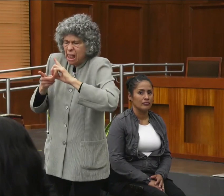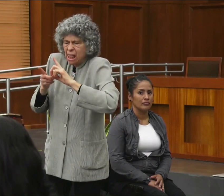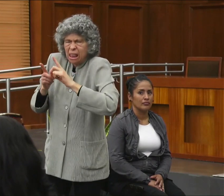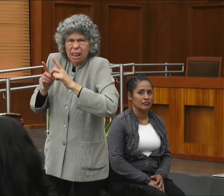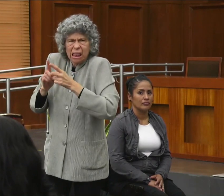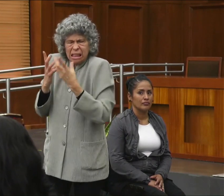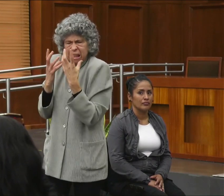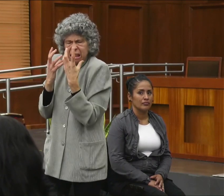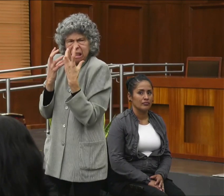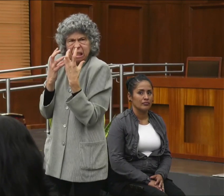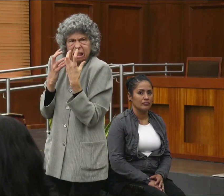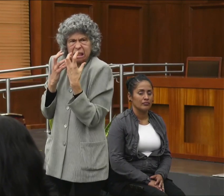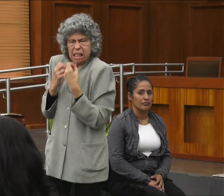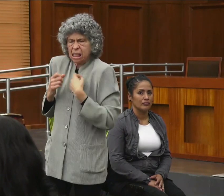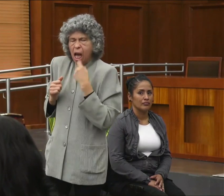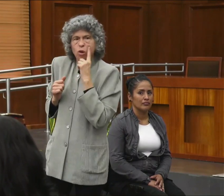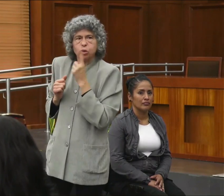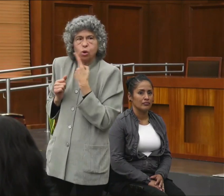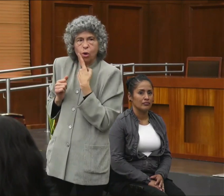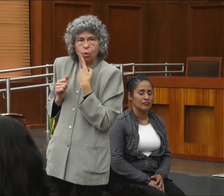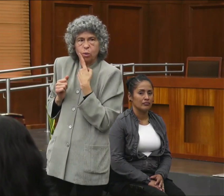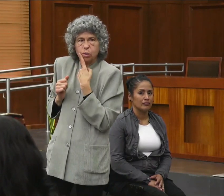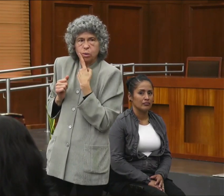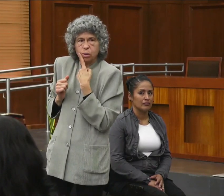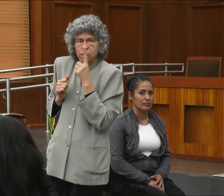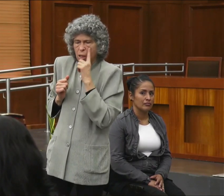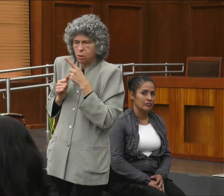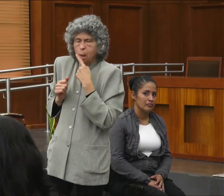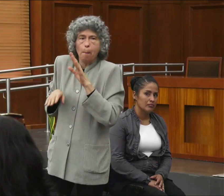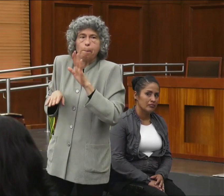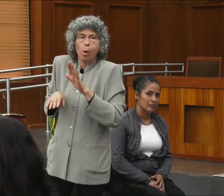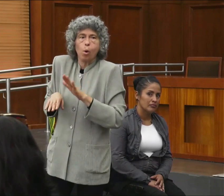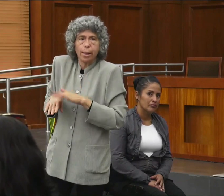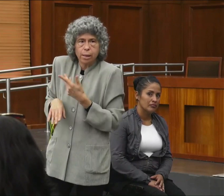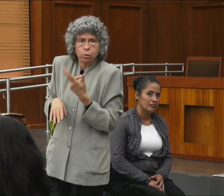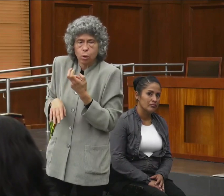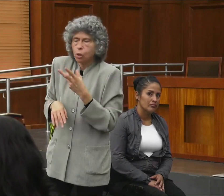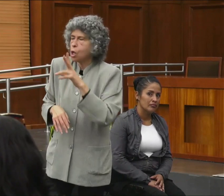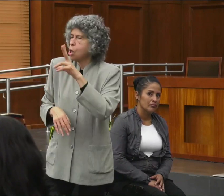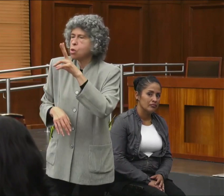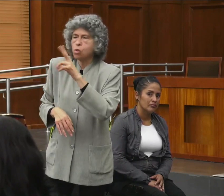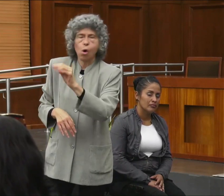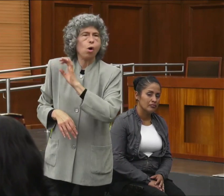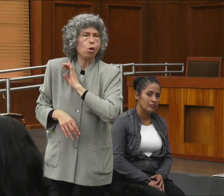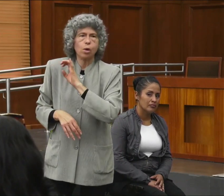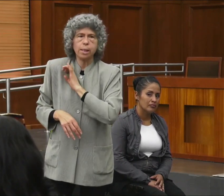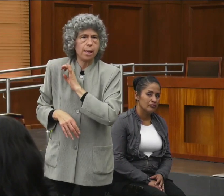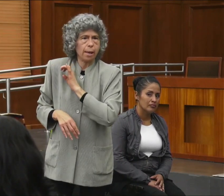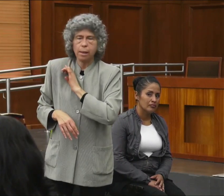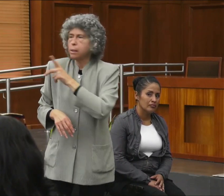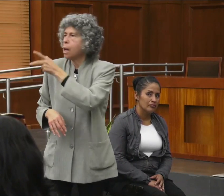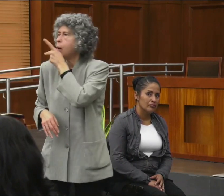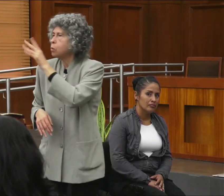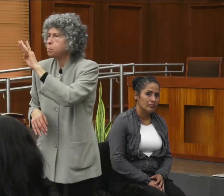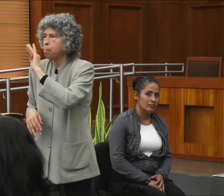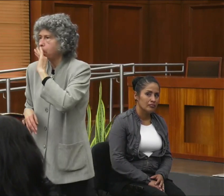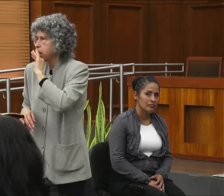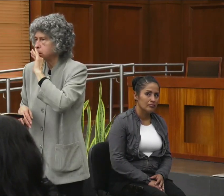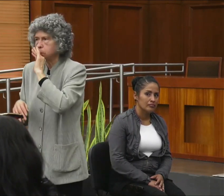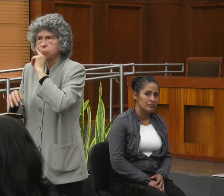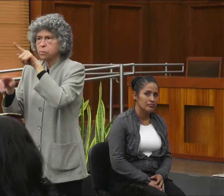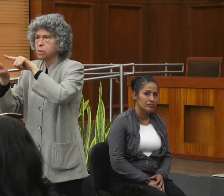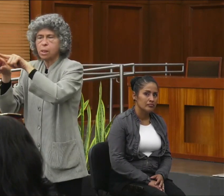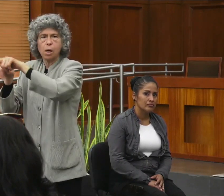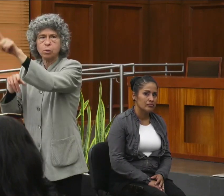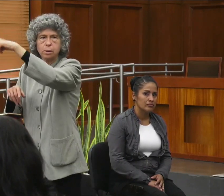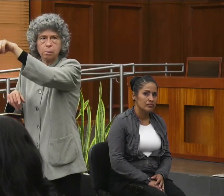hace sentir mal, caímos en depresión porque somos aislados o rechazados porque somos sordos.